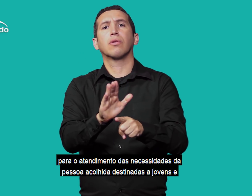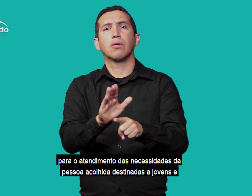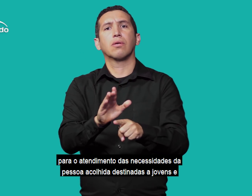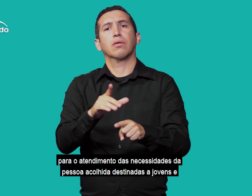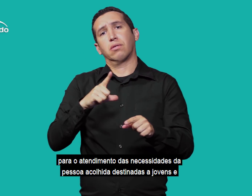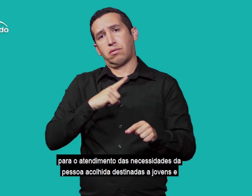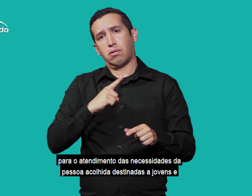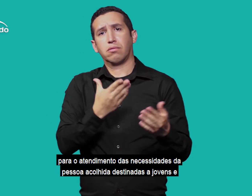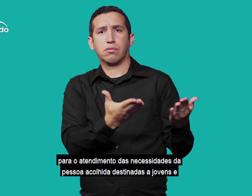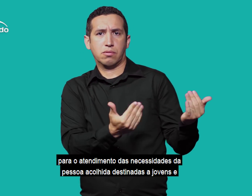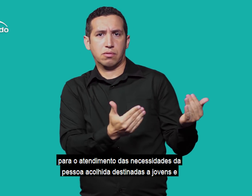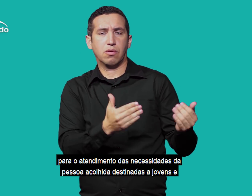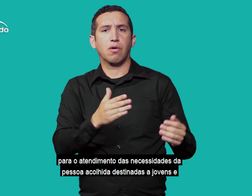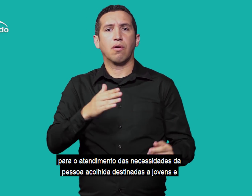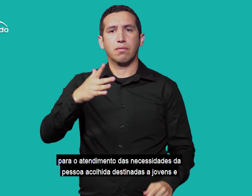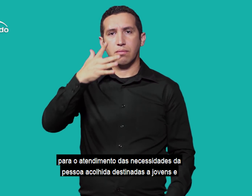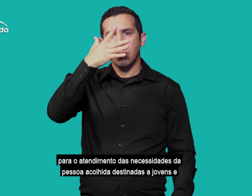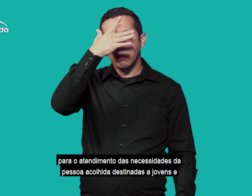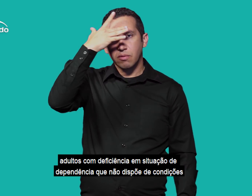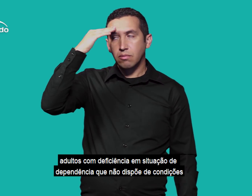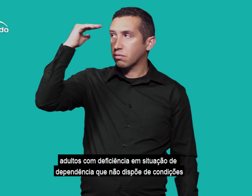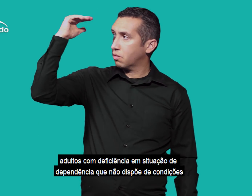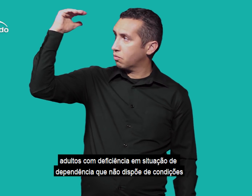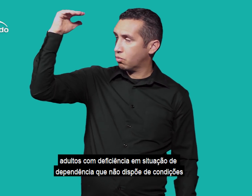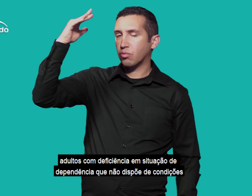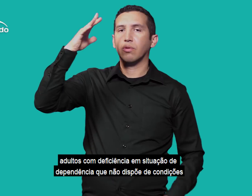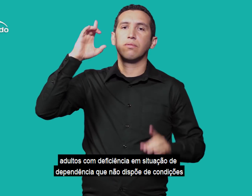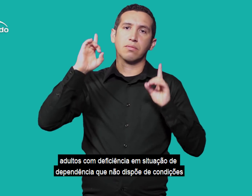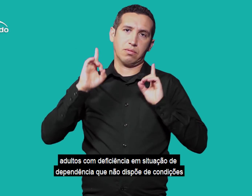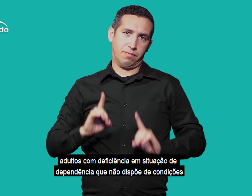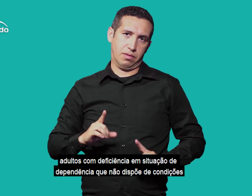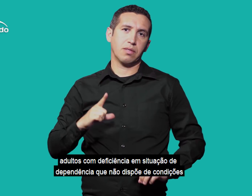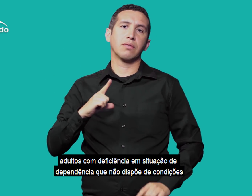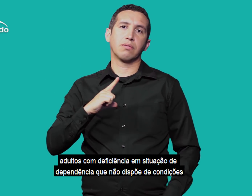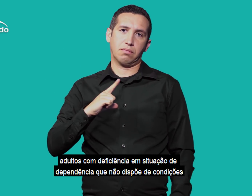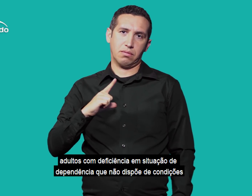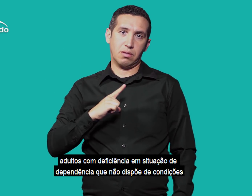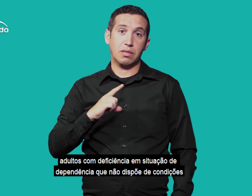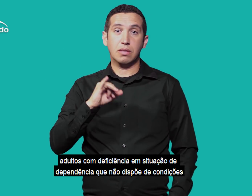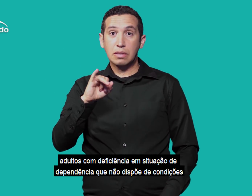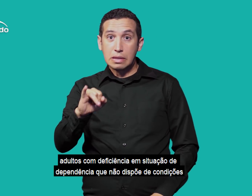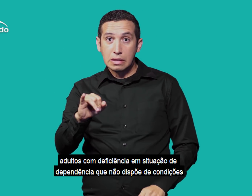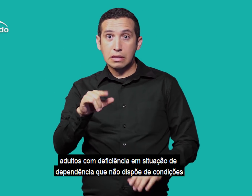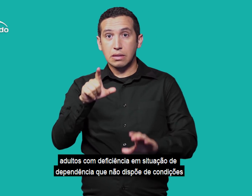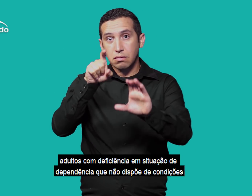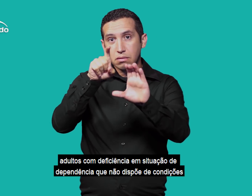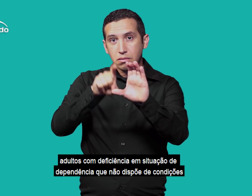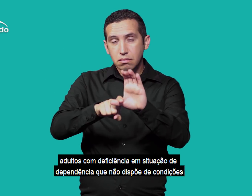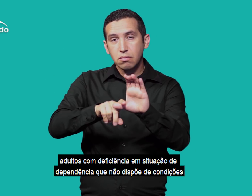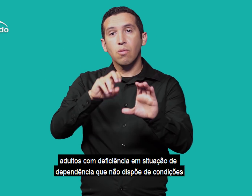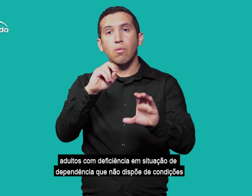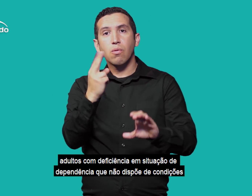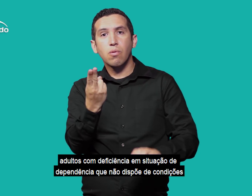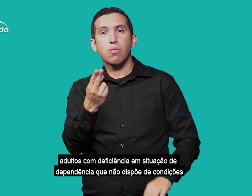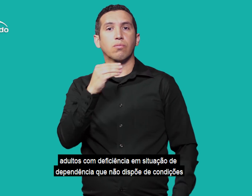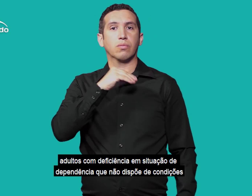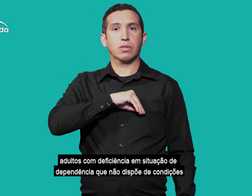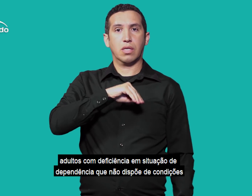destinadas a jovens e adultos com deficiência em situação de dependência que não dispõe de condições